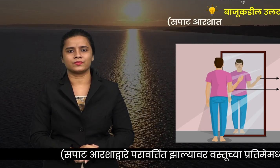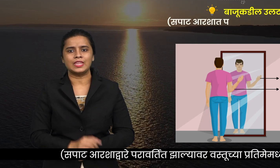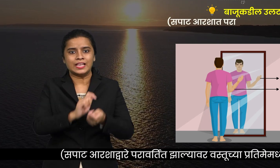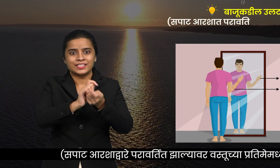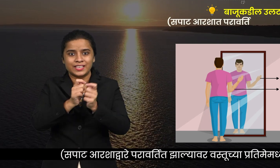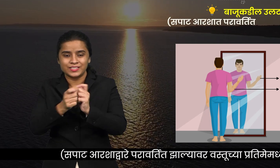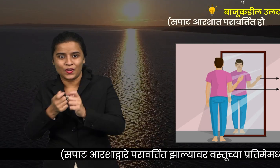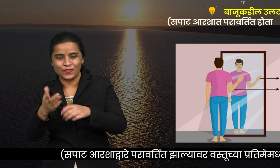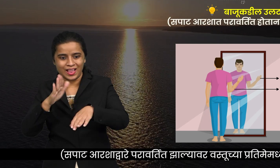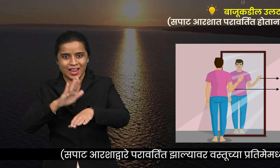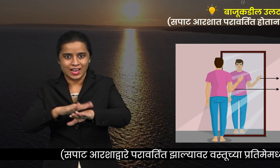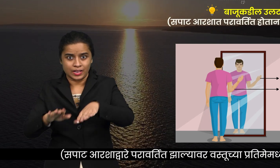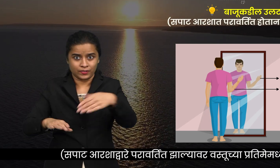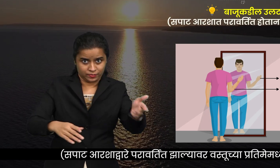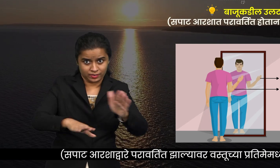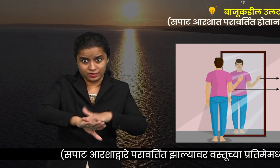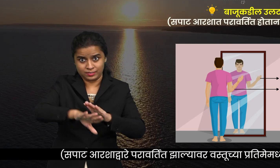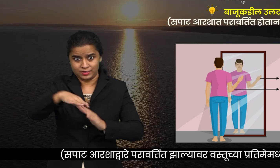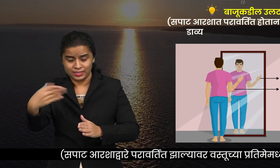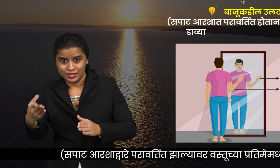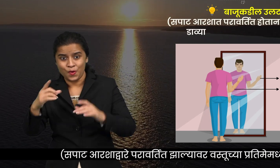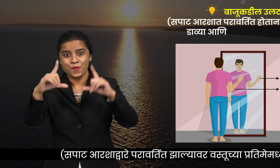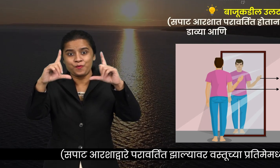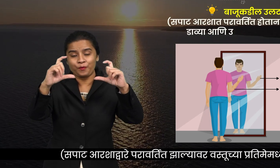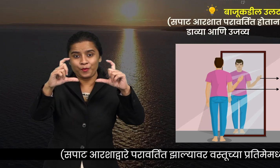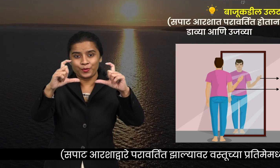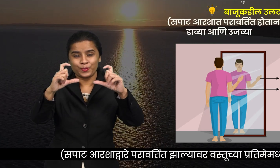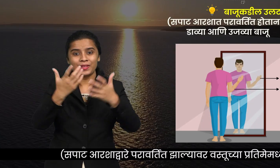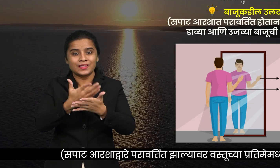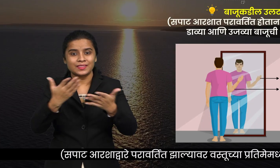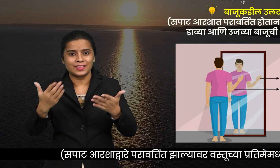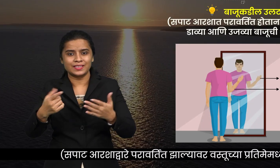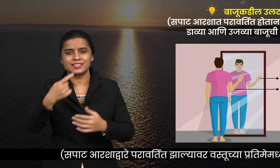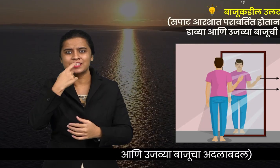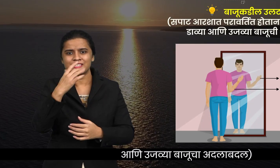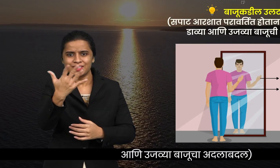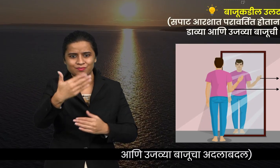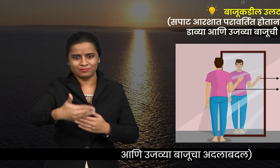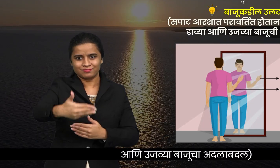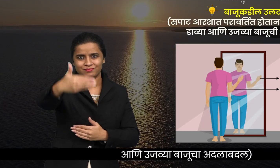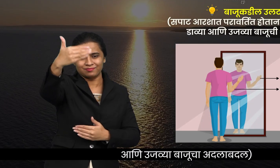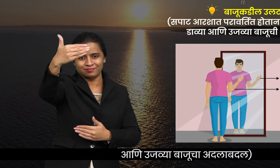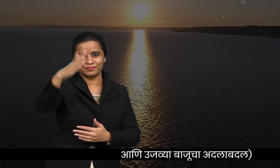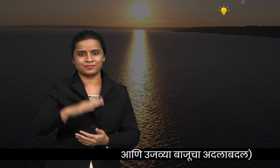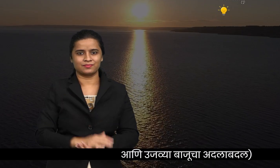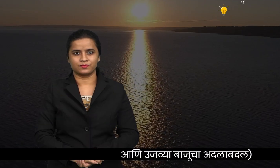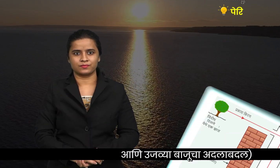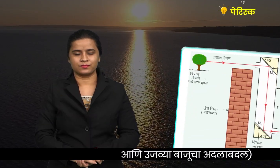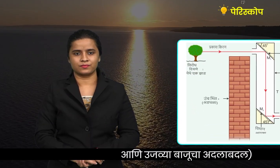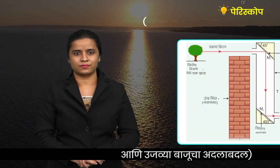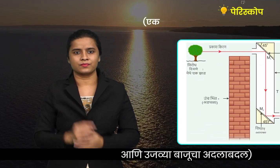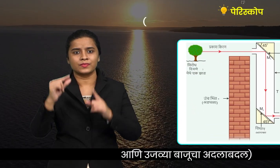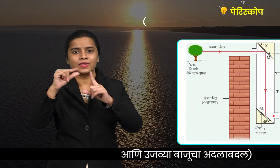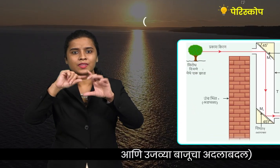सपाट आरशाद्वारे परावर्तित झाल्यावर वस्तूच्या प्रतिमेमध्ये डाव्या आणि उजव्या बाजूचा